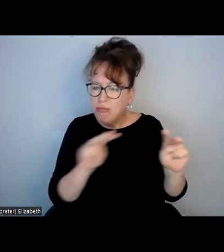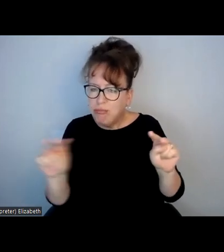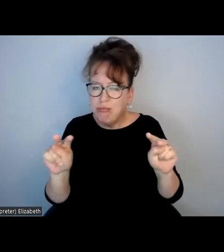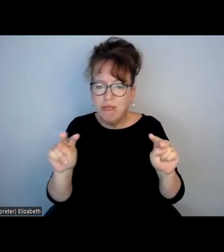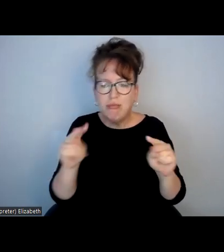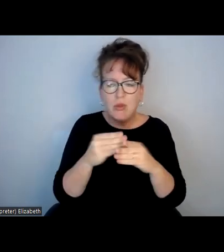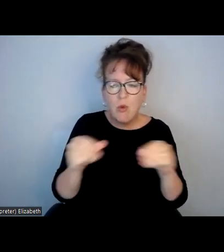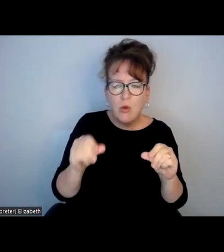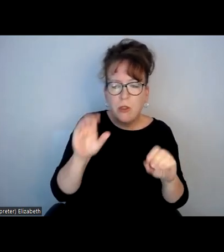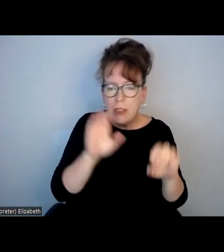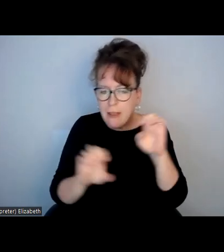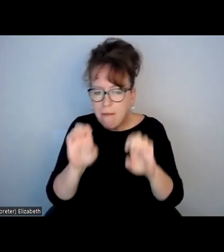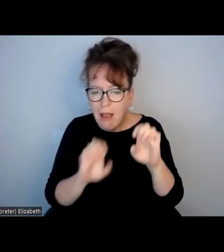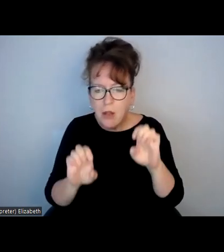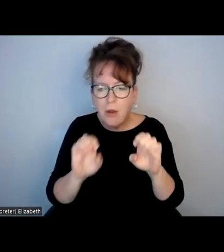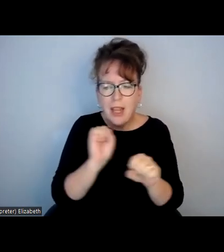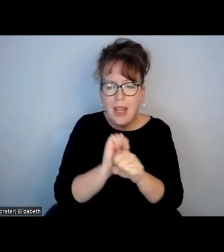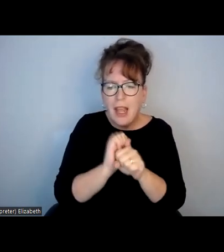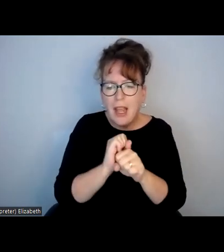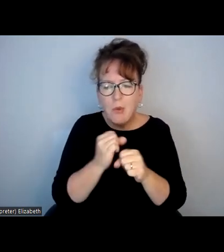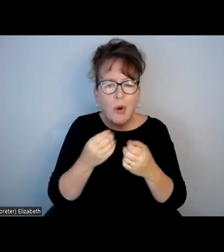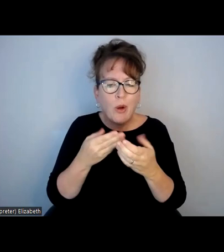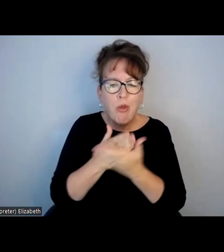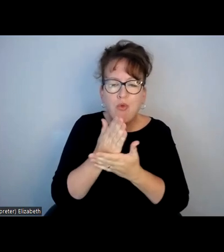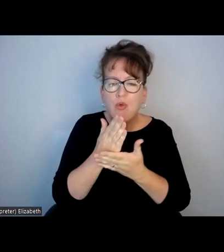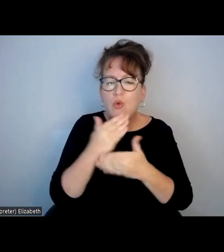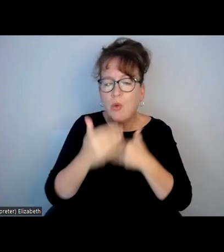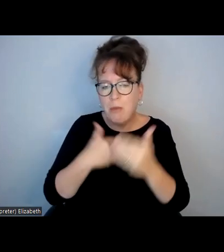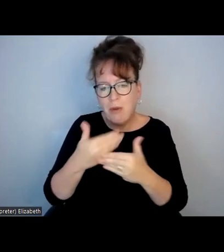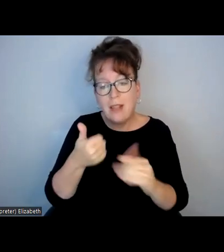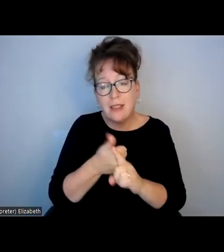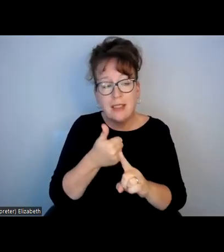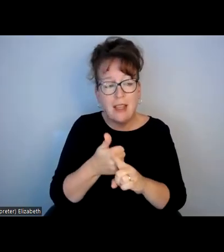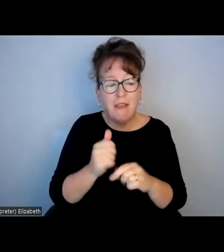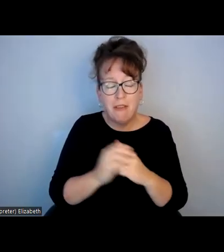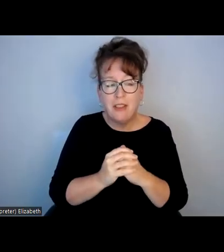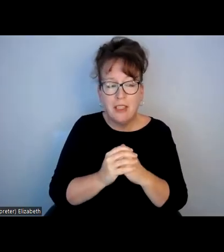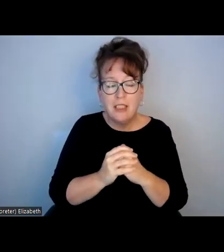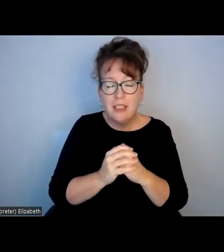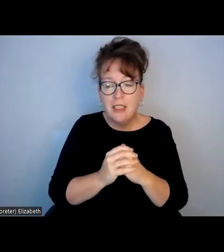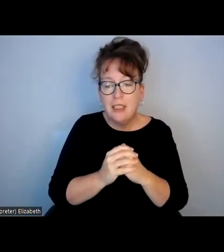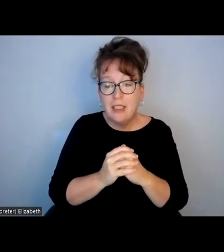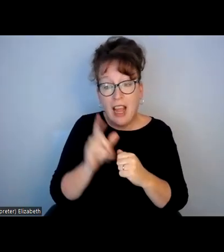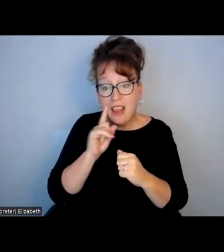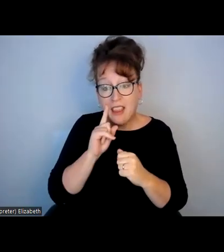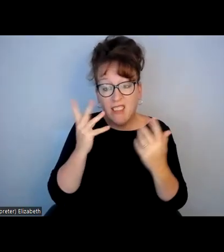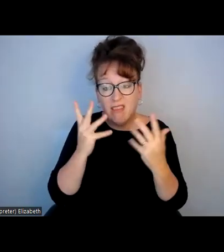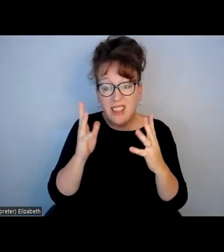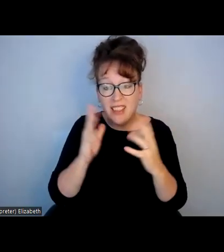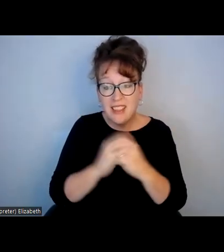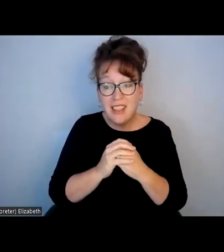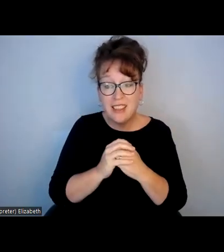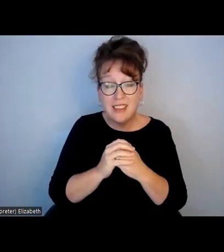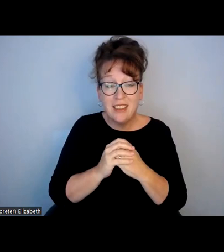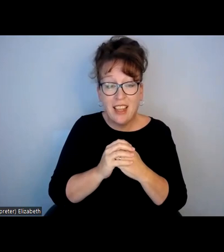estamos tratando de de evaluar y trabajar ese proceso así que